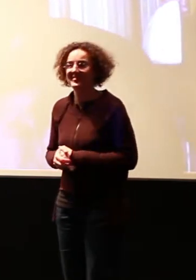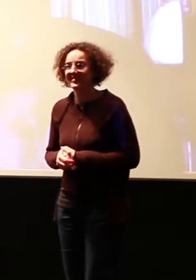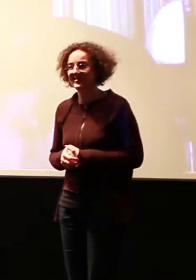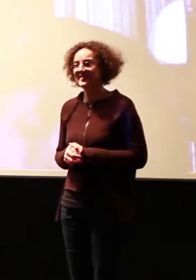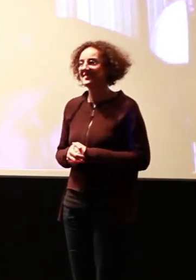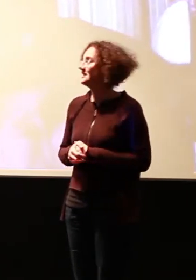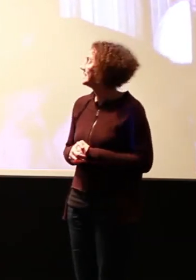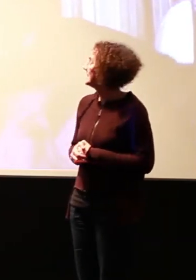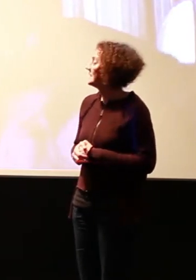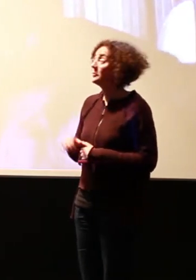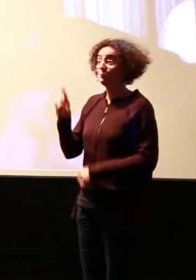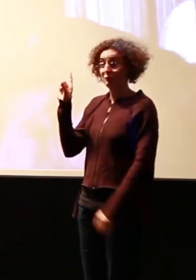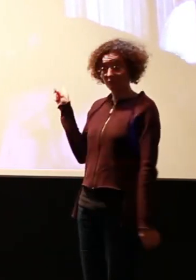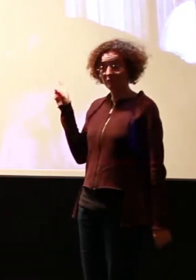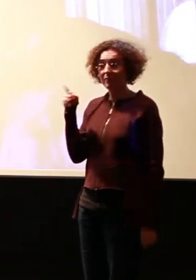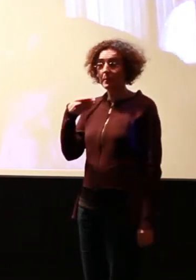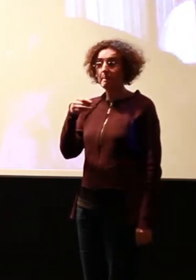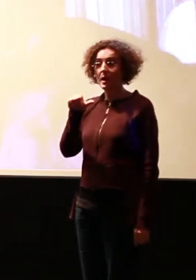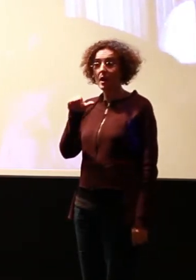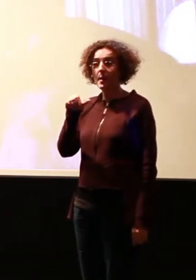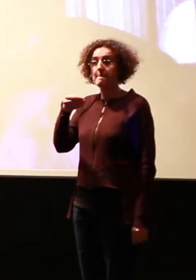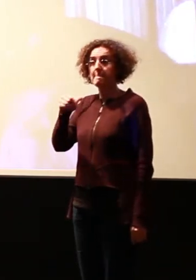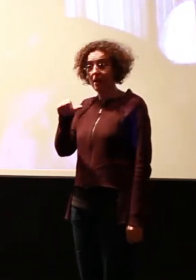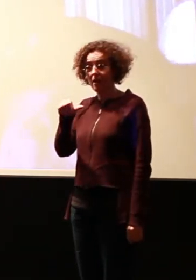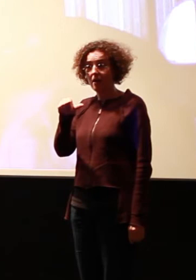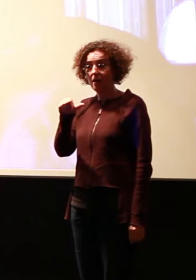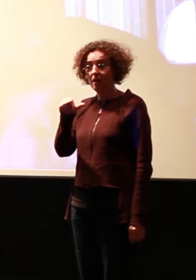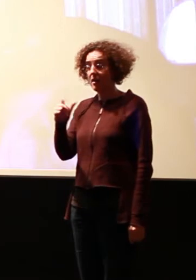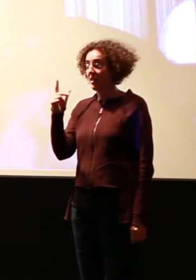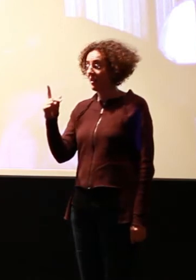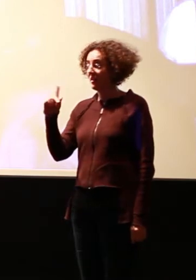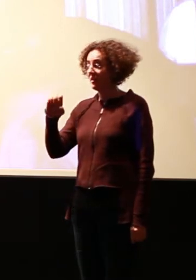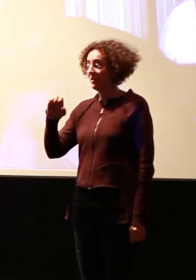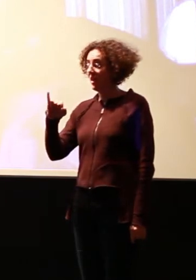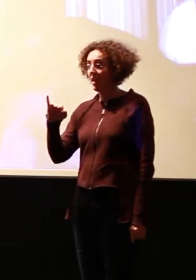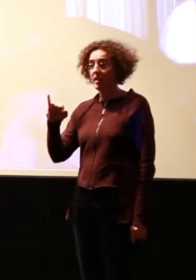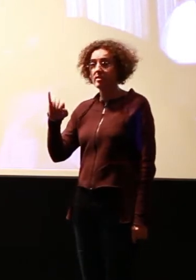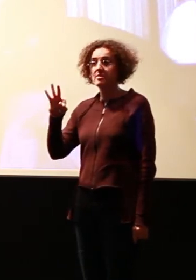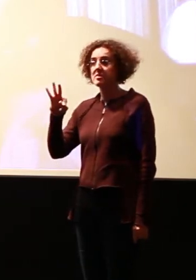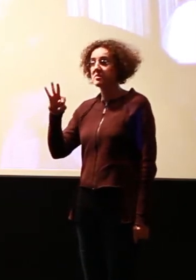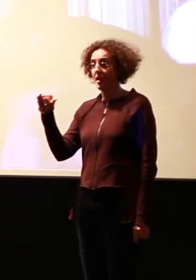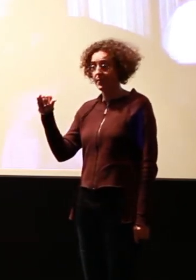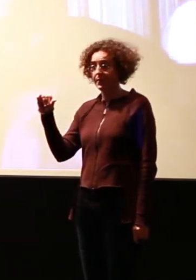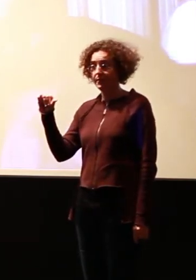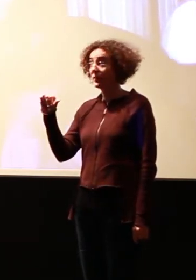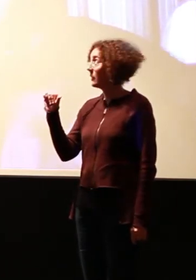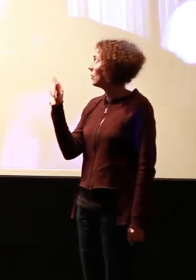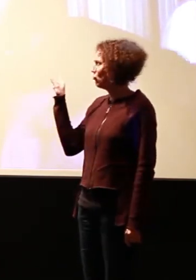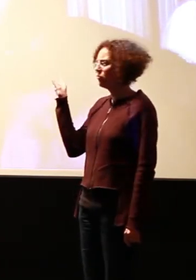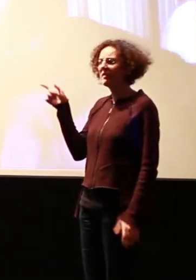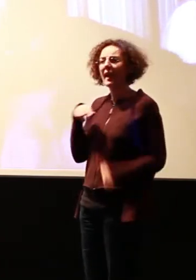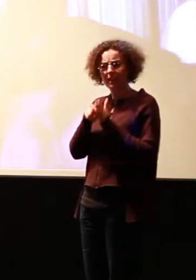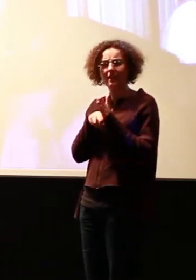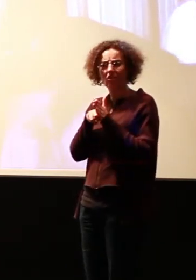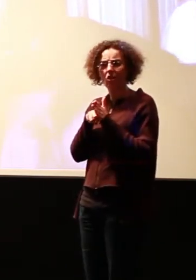Donc, oui. Donc, Mama Keïta... Et un réalisateur qui est, je dirais, un fidèle du festival parce